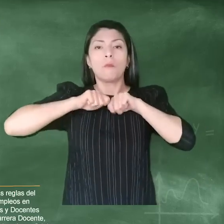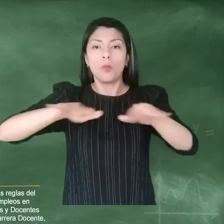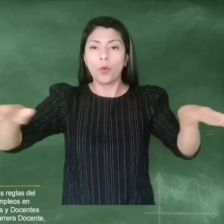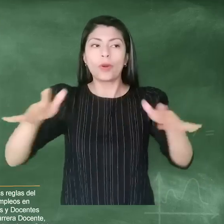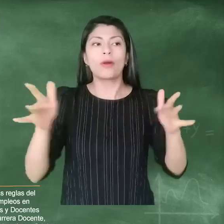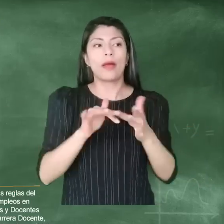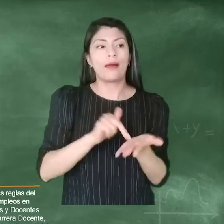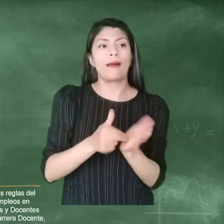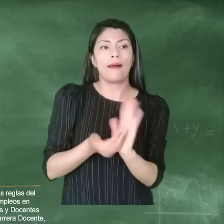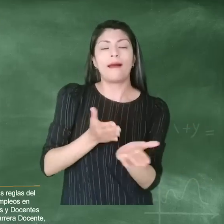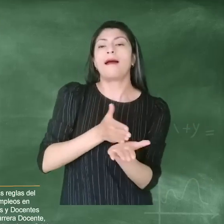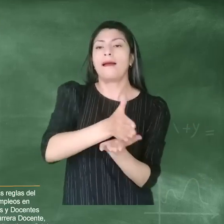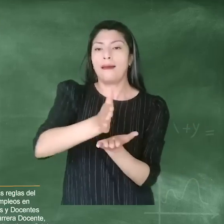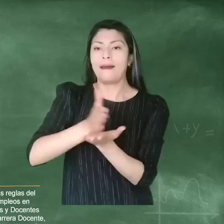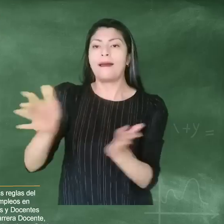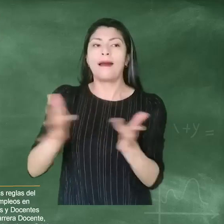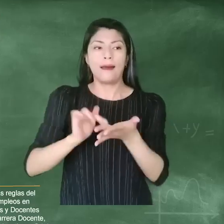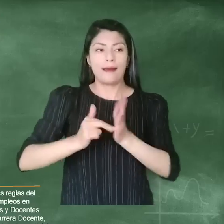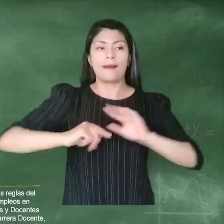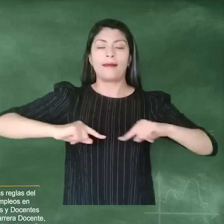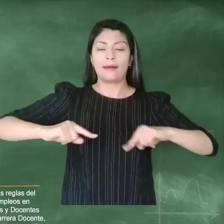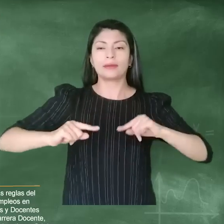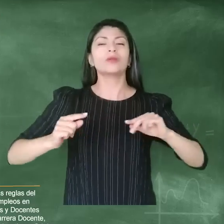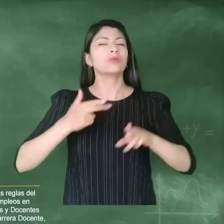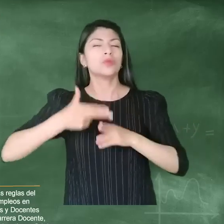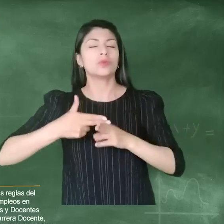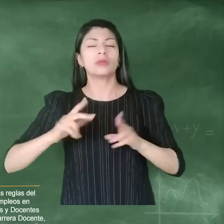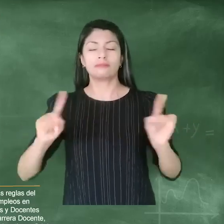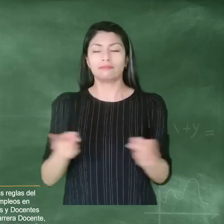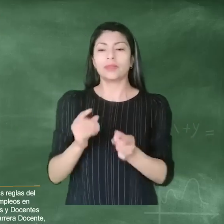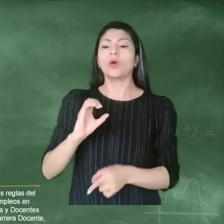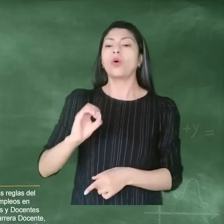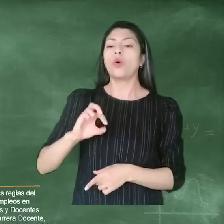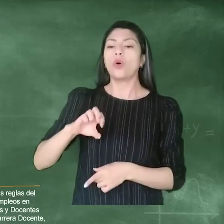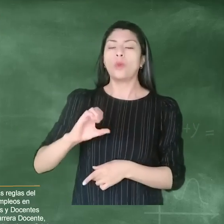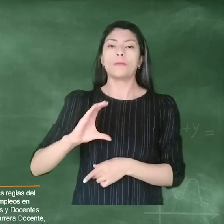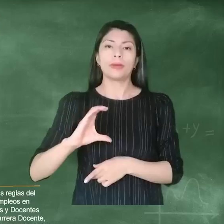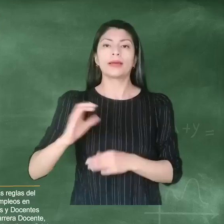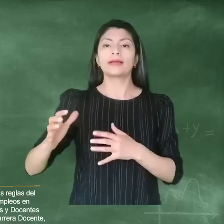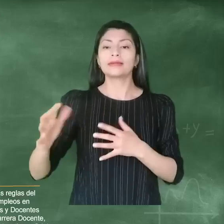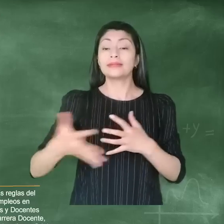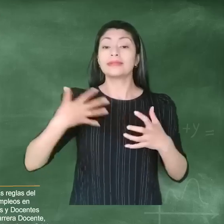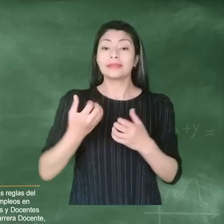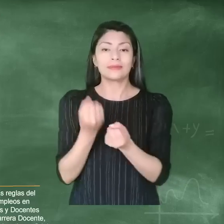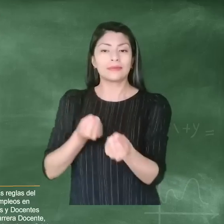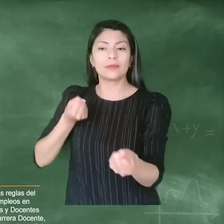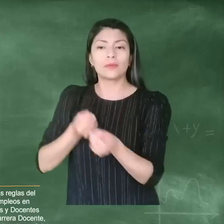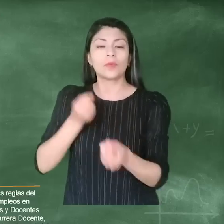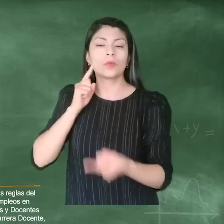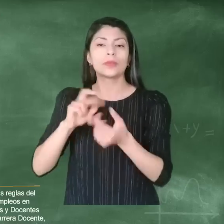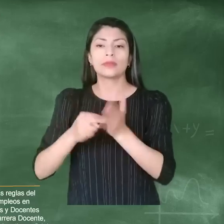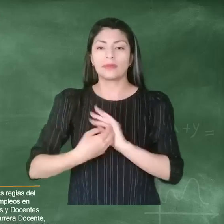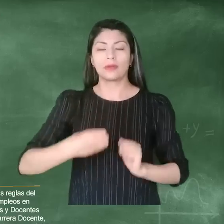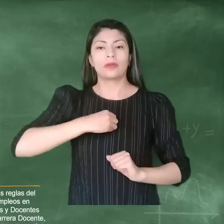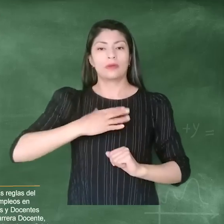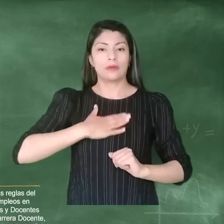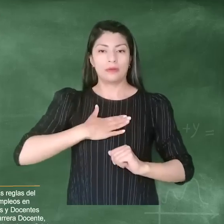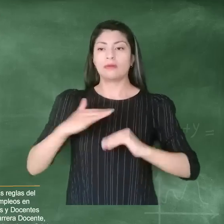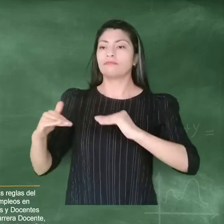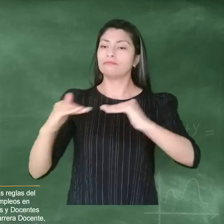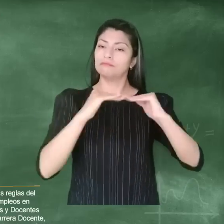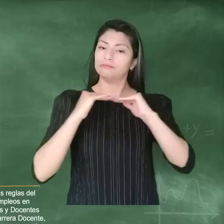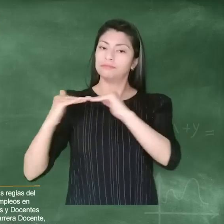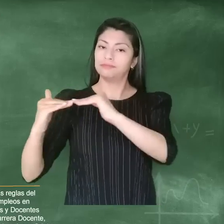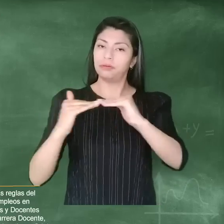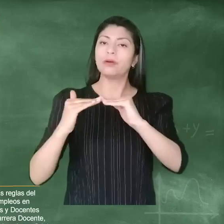la oferta pública de empleos de carrera, en adelante, OPEC, a través del Sistema de Apoyo para la Igualdad, el